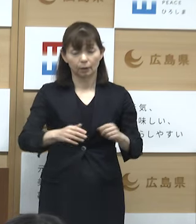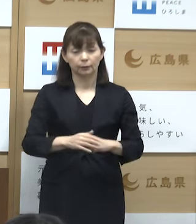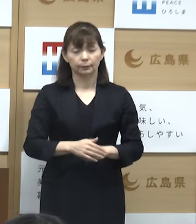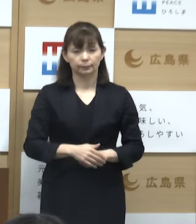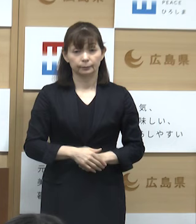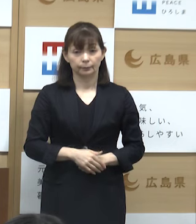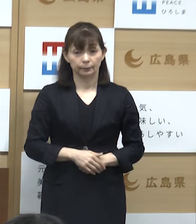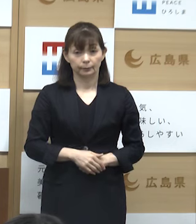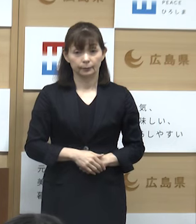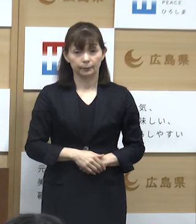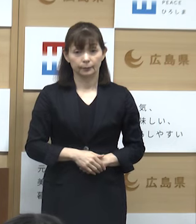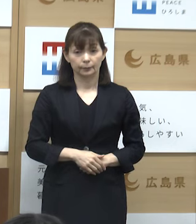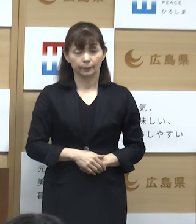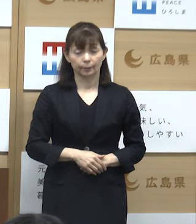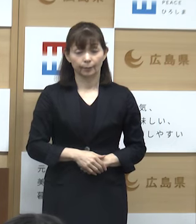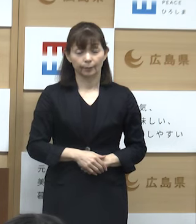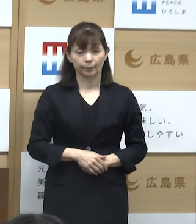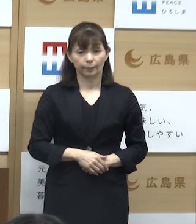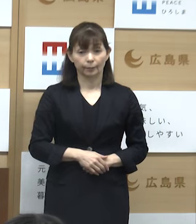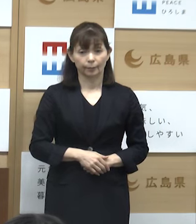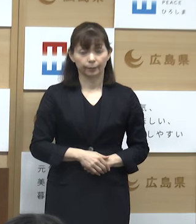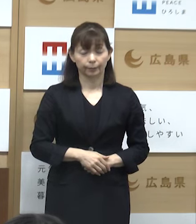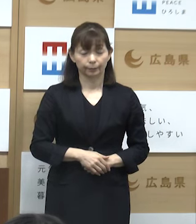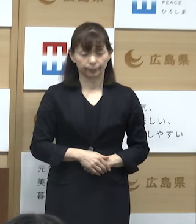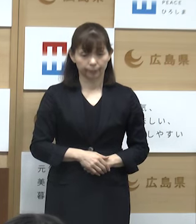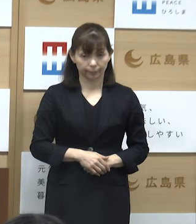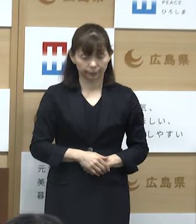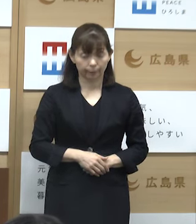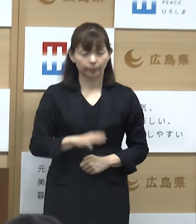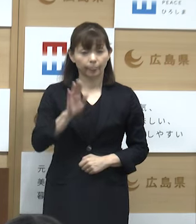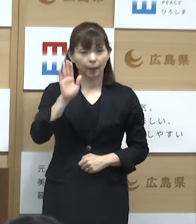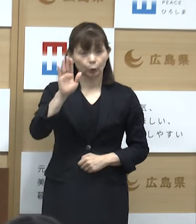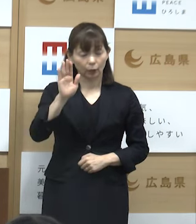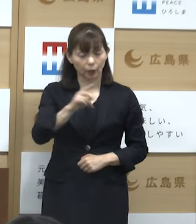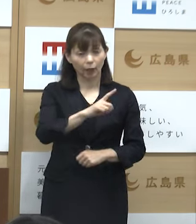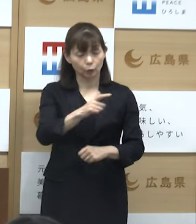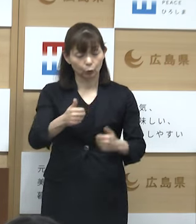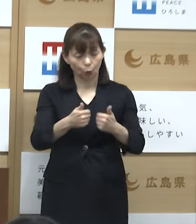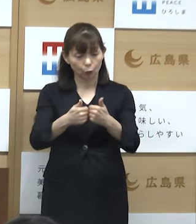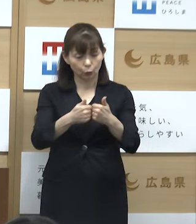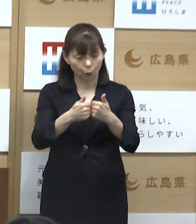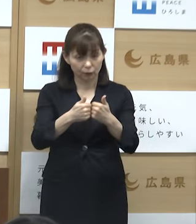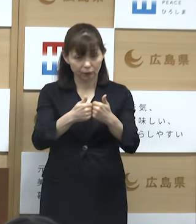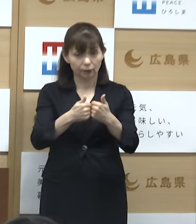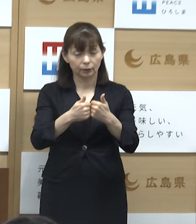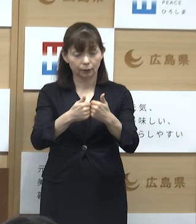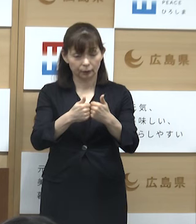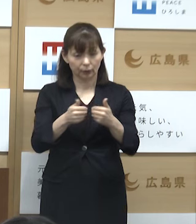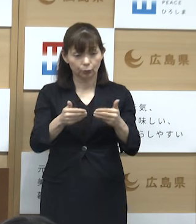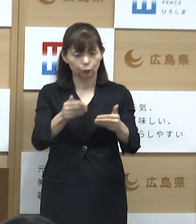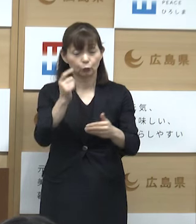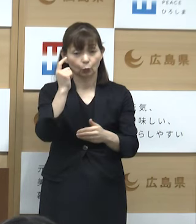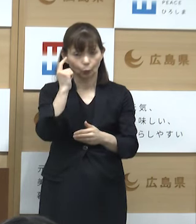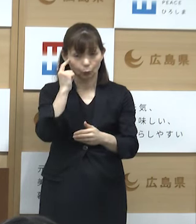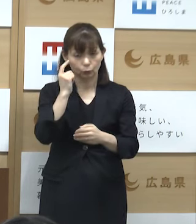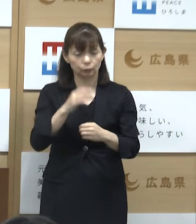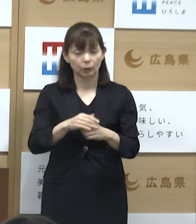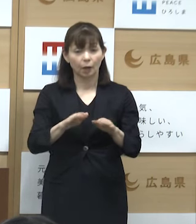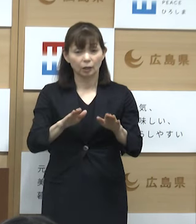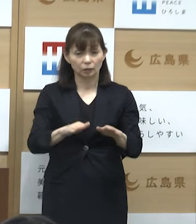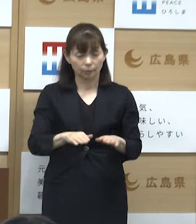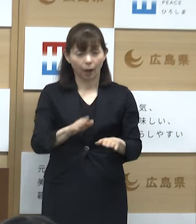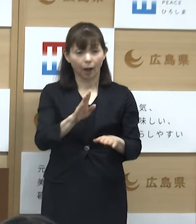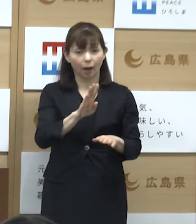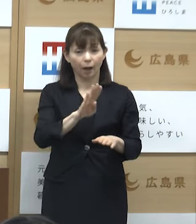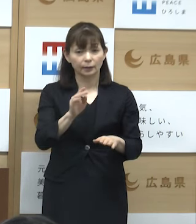ました。で、その協議、これから、まあ、いろいろ協議されていくことになると思うんですけども、今、実際、芸備線の、まあ、